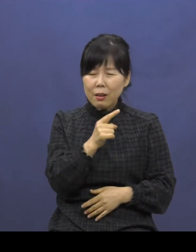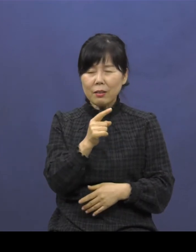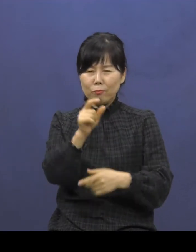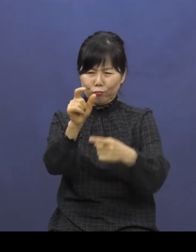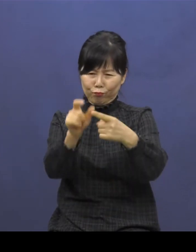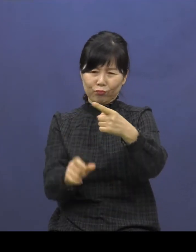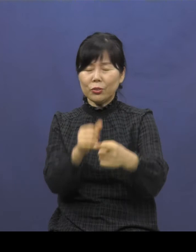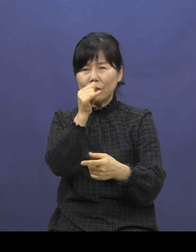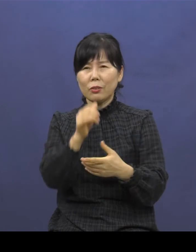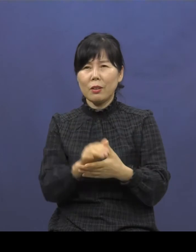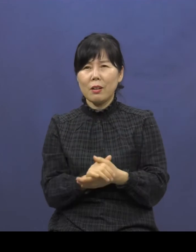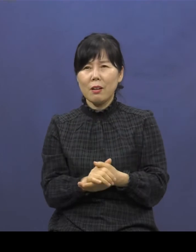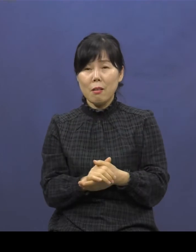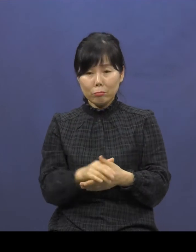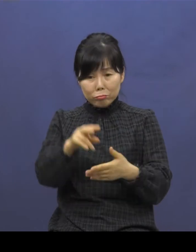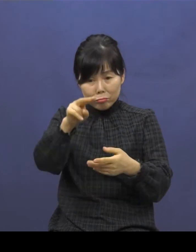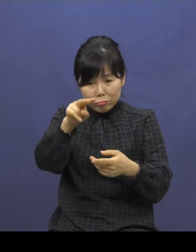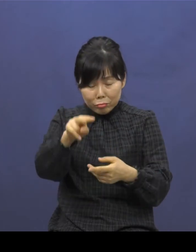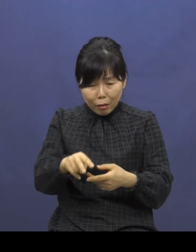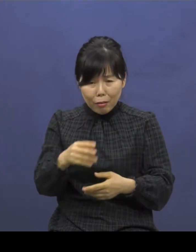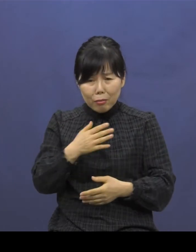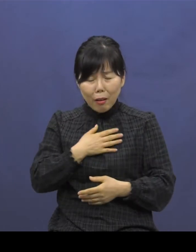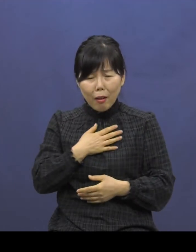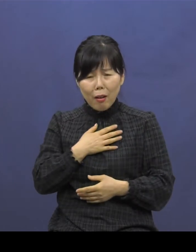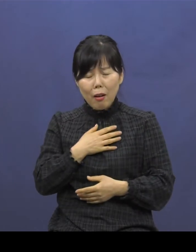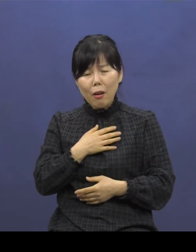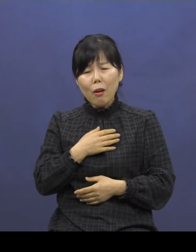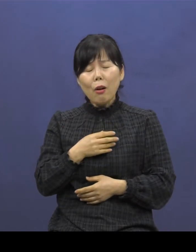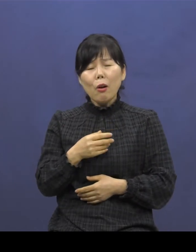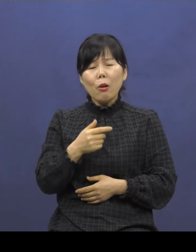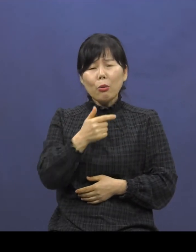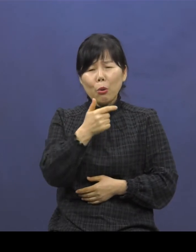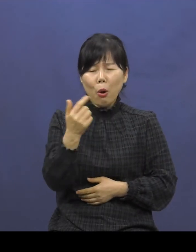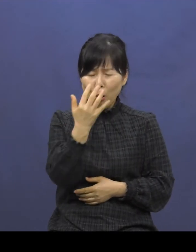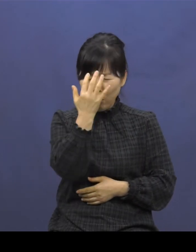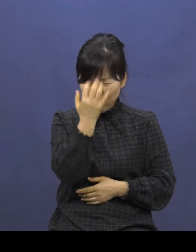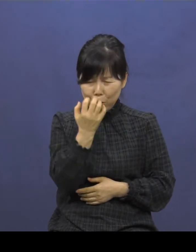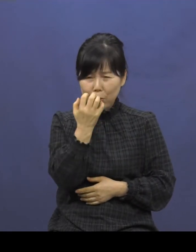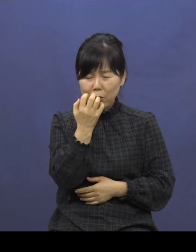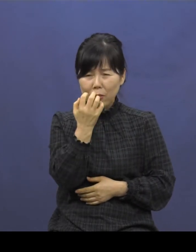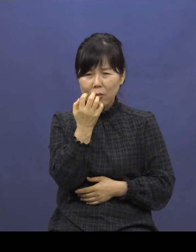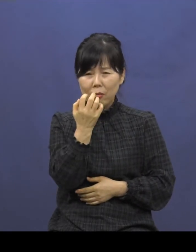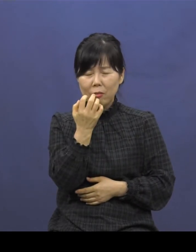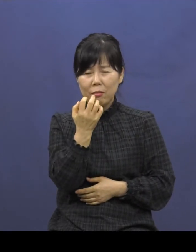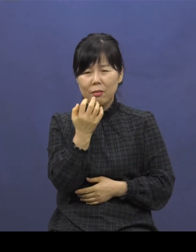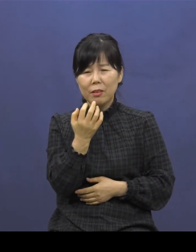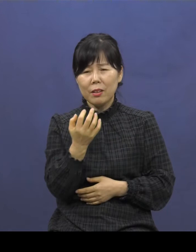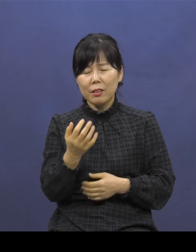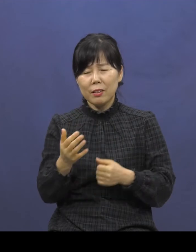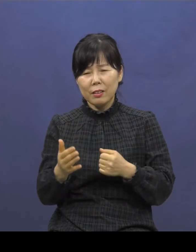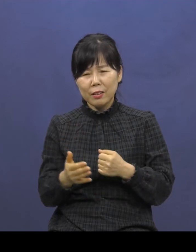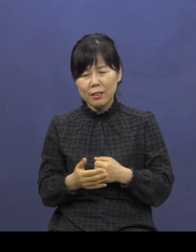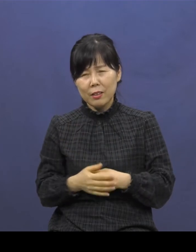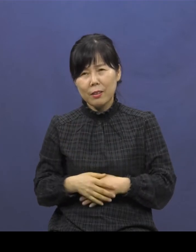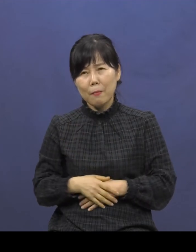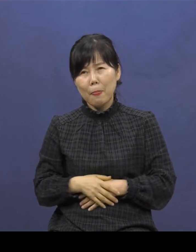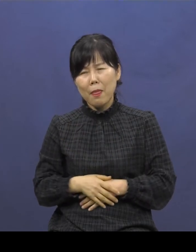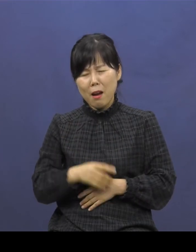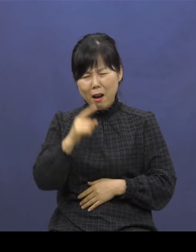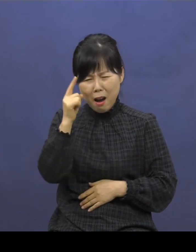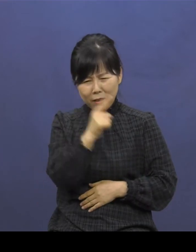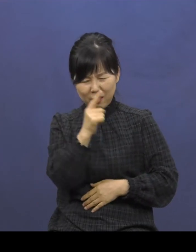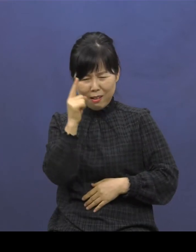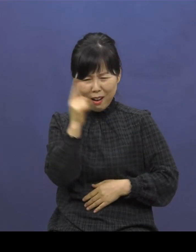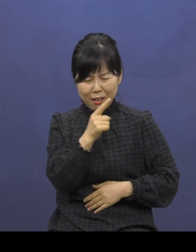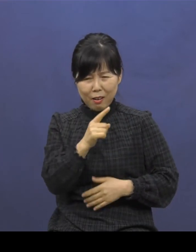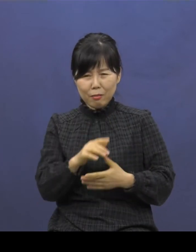거예요. 하여간 그냥 읽다 보니까요, 내가 너무 비참해지는 얘기들이에요. 어떻게 그렇게 천재적으로 비참하게 하는 말들을 해댈 수